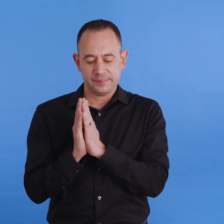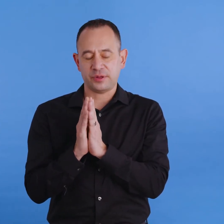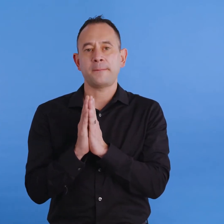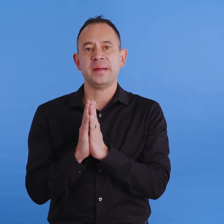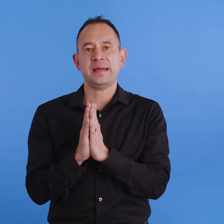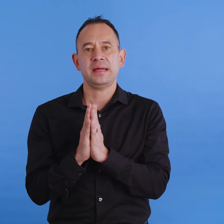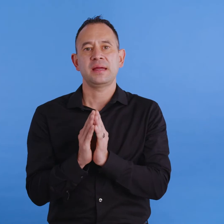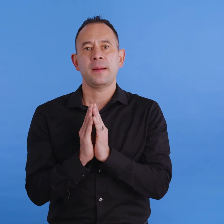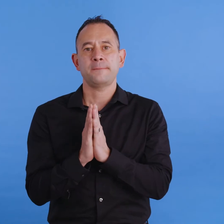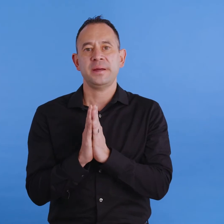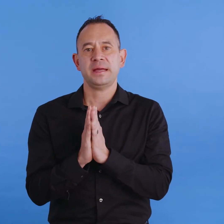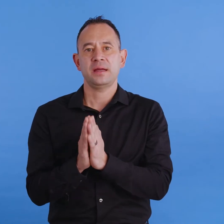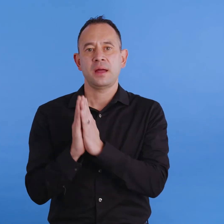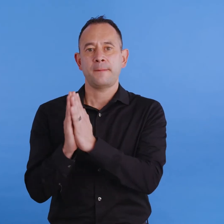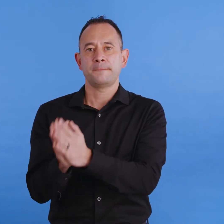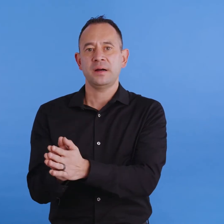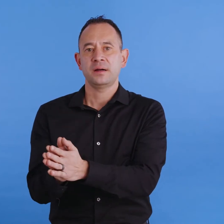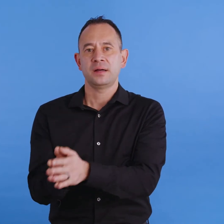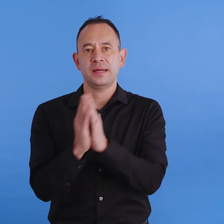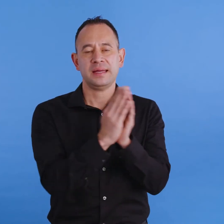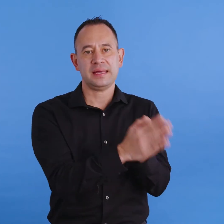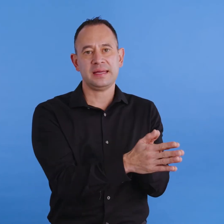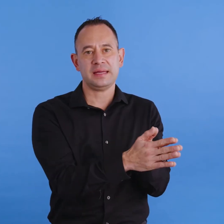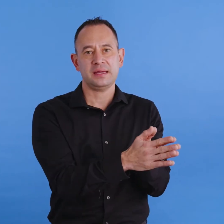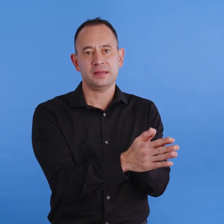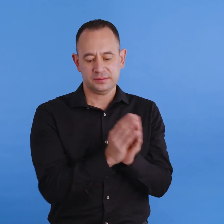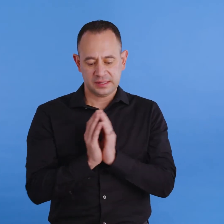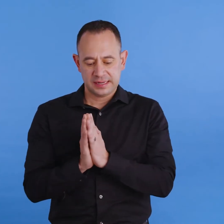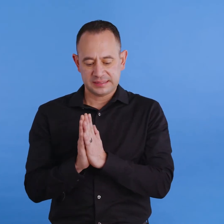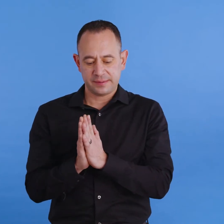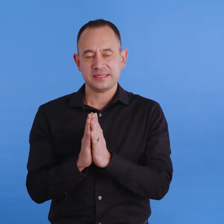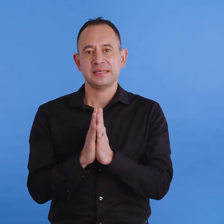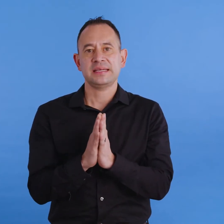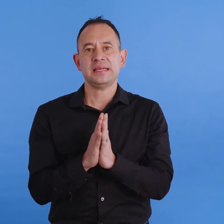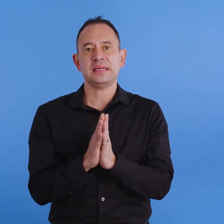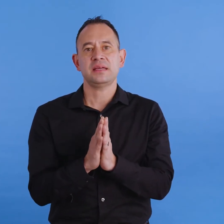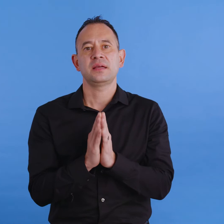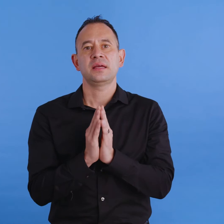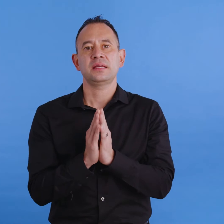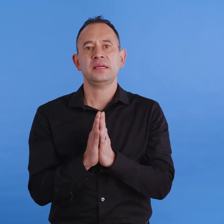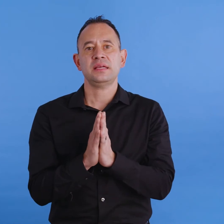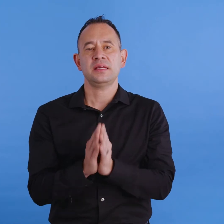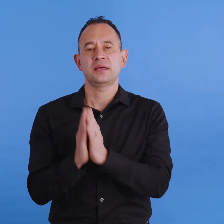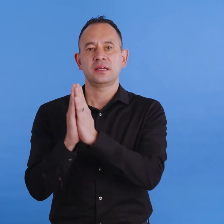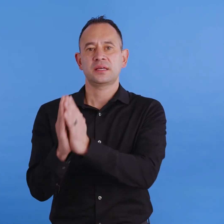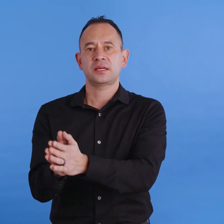Perdón. B. B. B. E. La sílaba es qui. Qui. K.